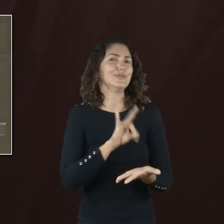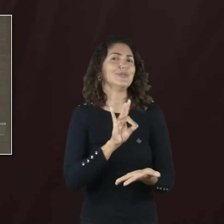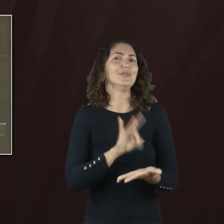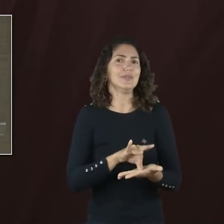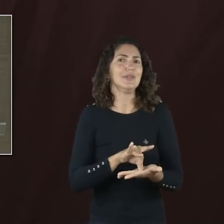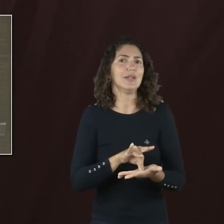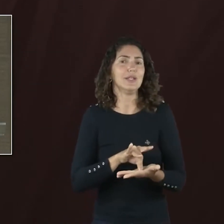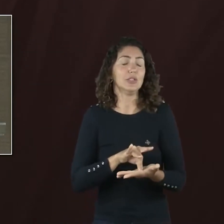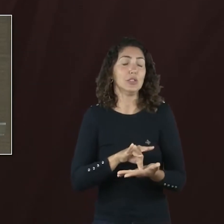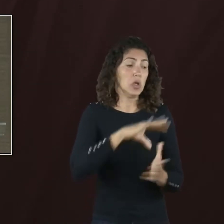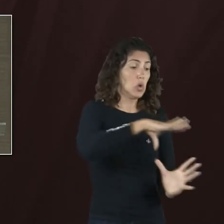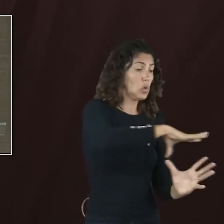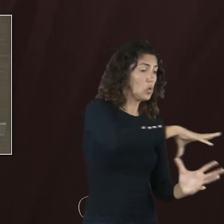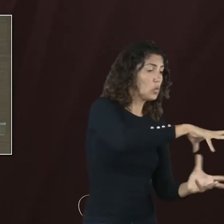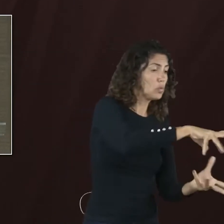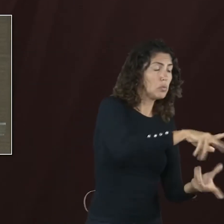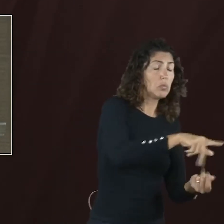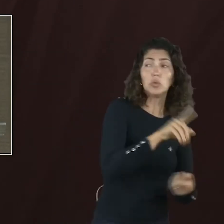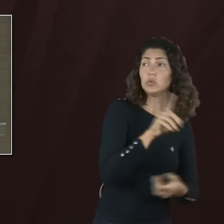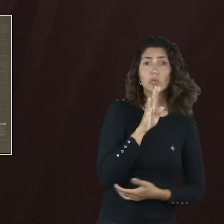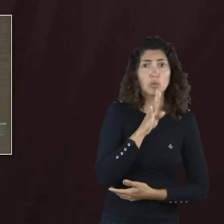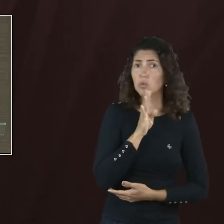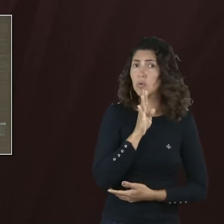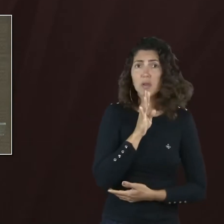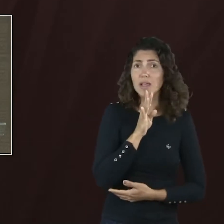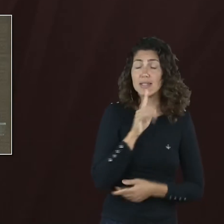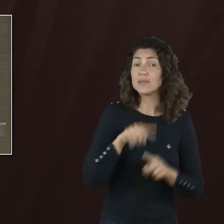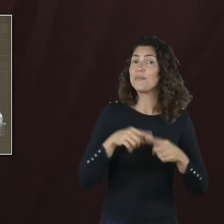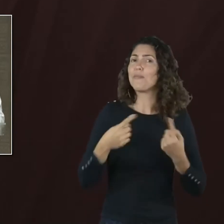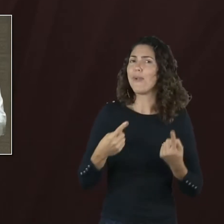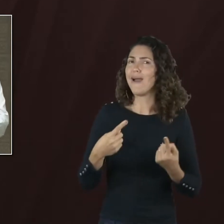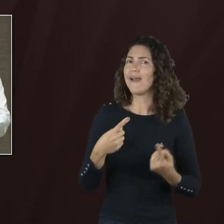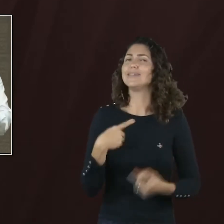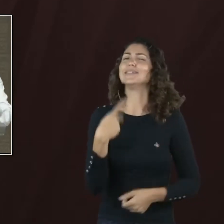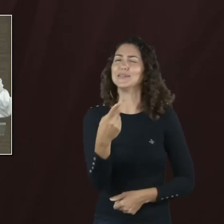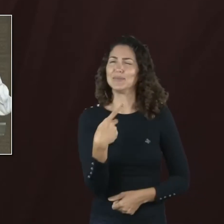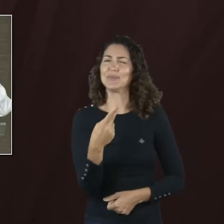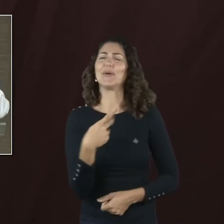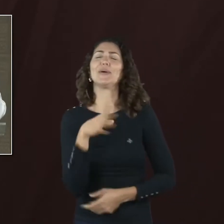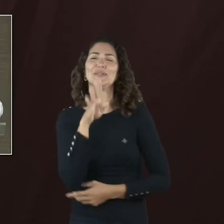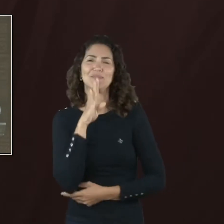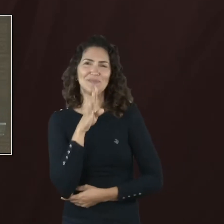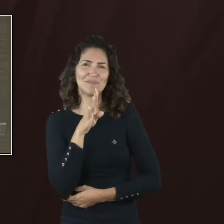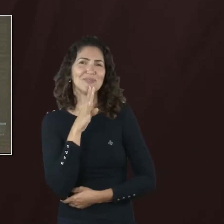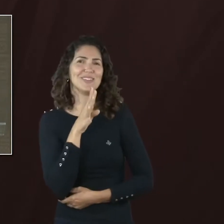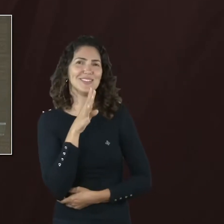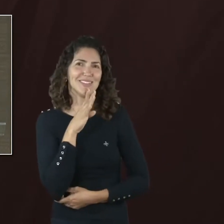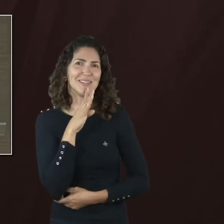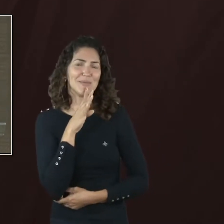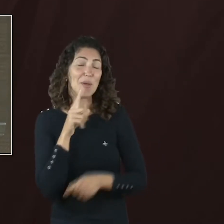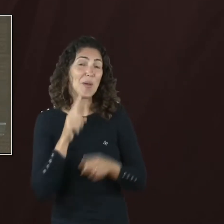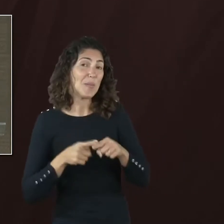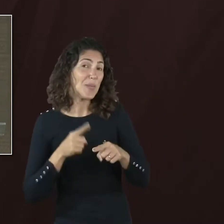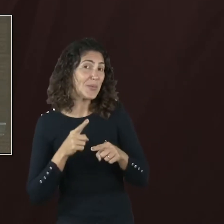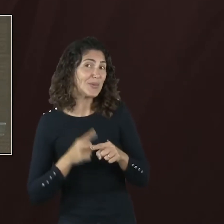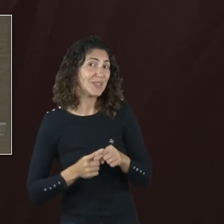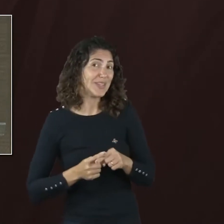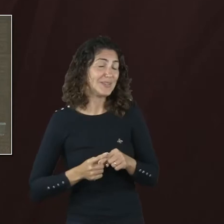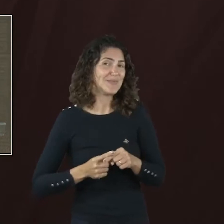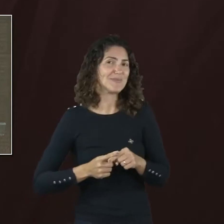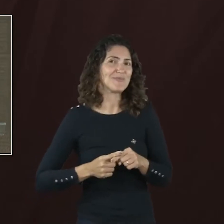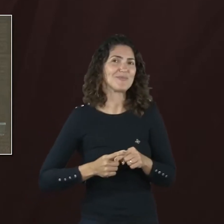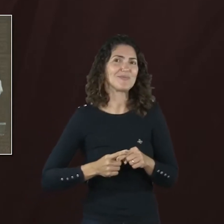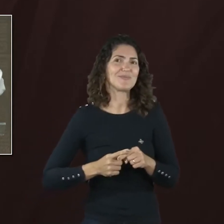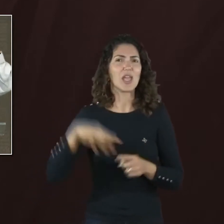pode receber, porque não o conheceu, e vós o conheceis, porque ele habita convosco,